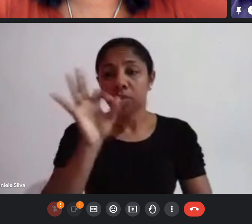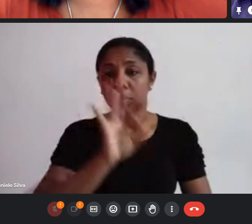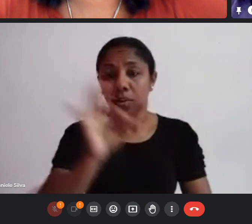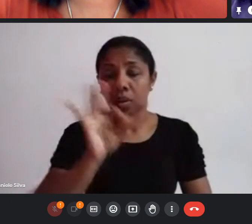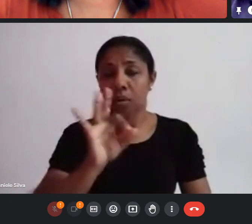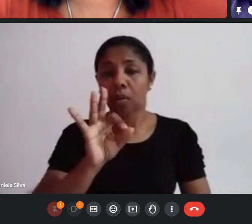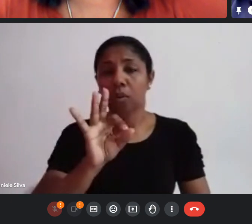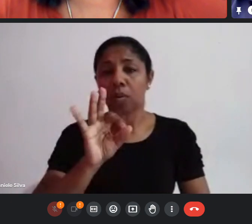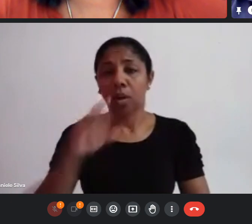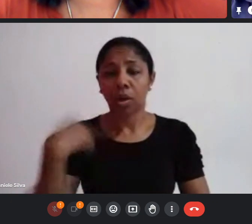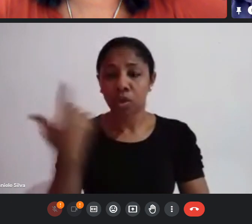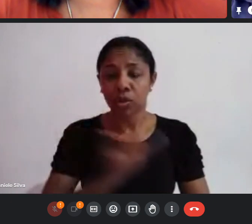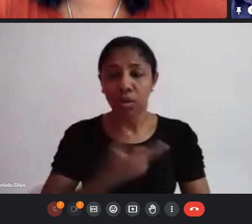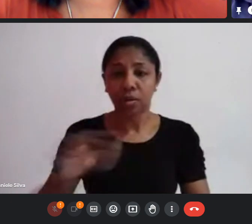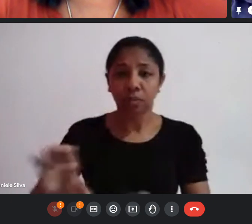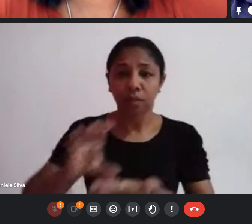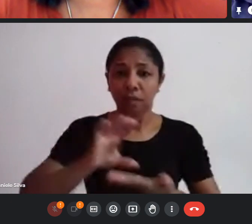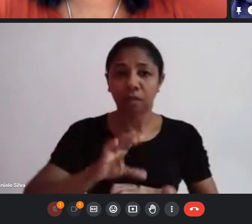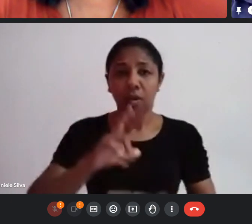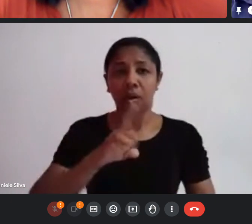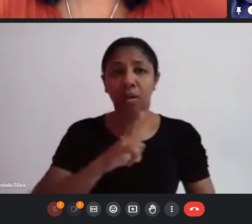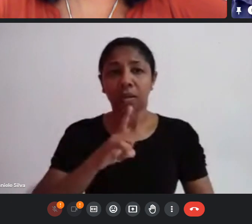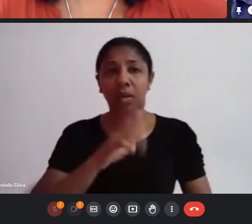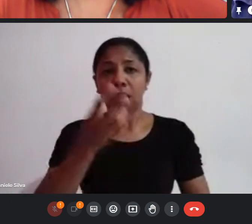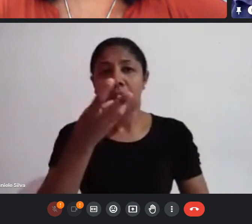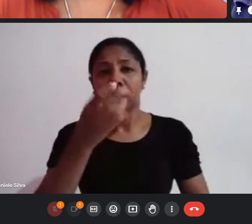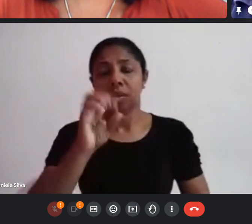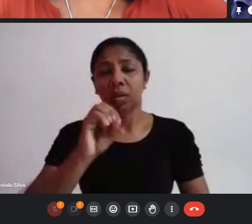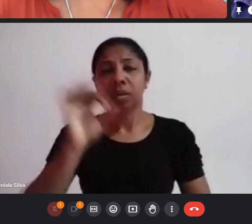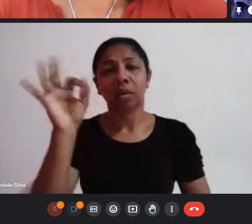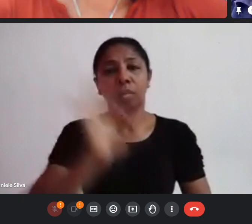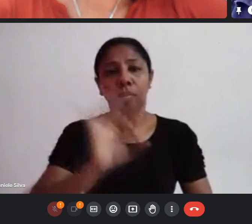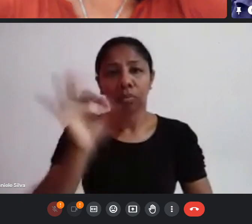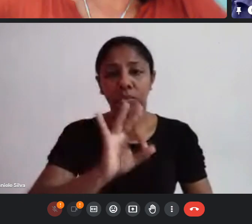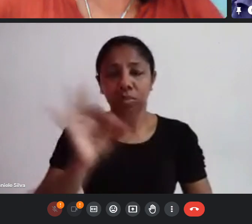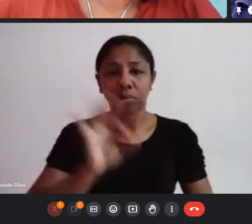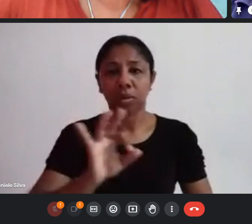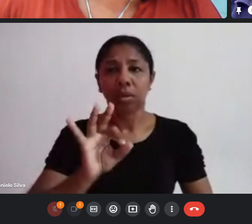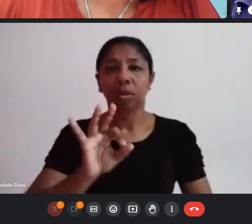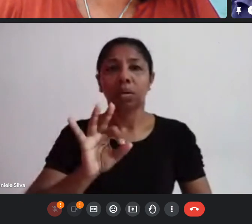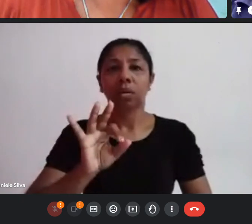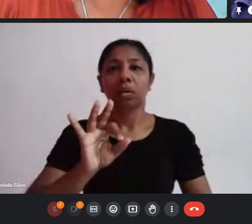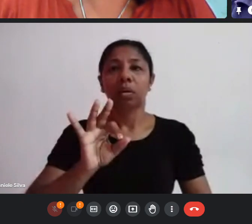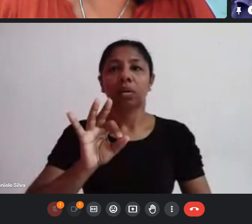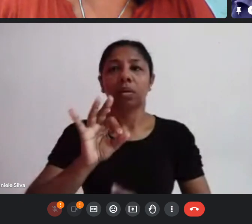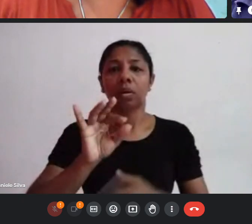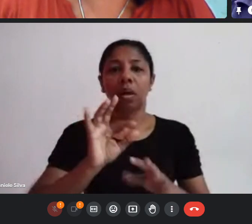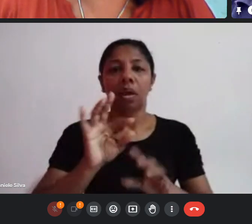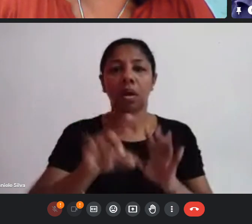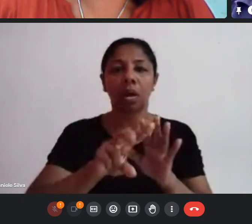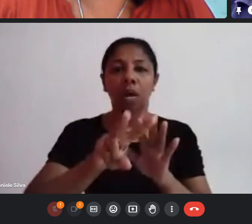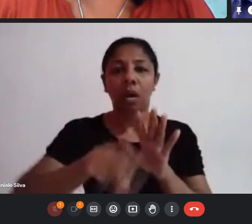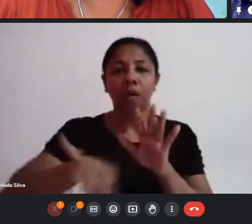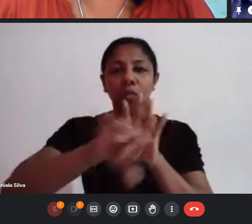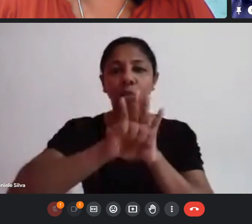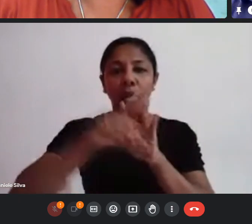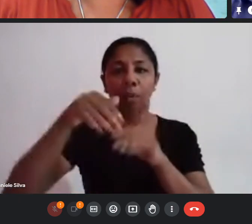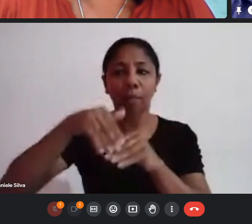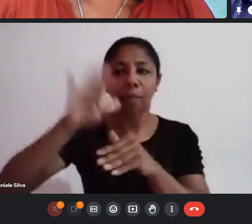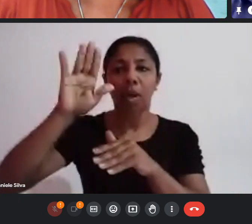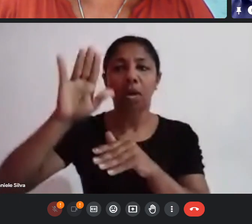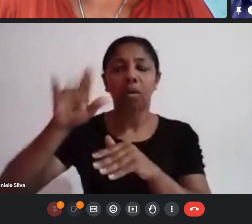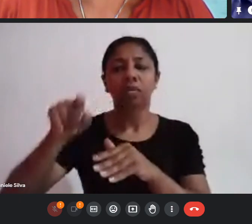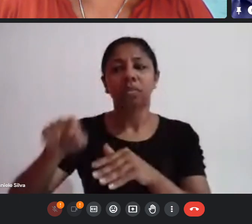para dos 30% para as expressões além do audiovisual dividimos isso